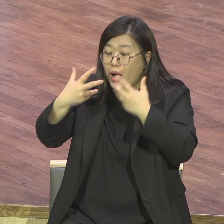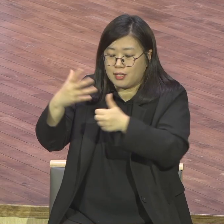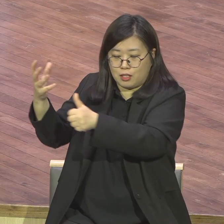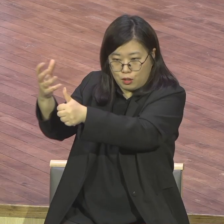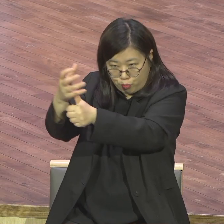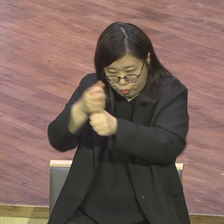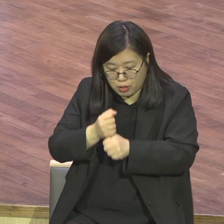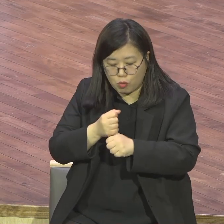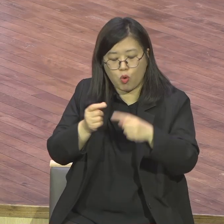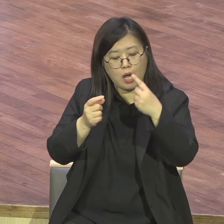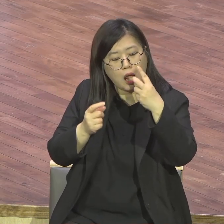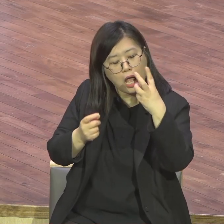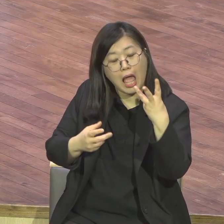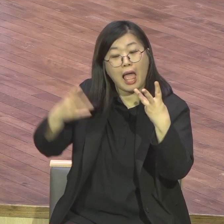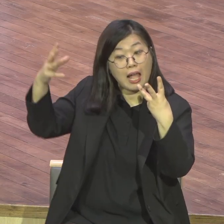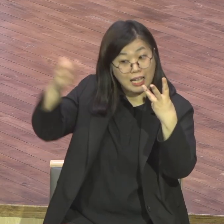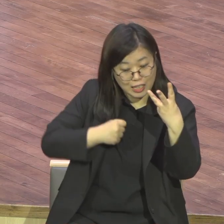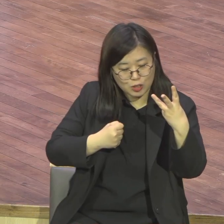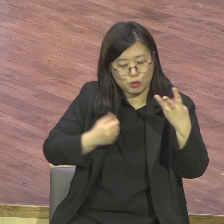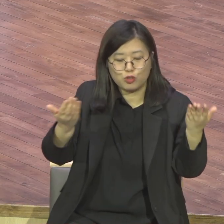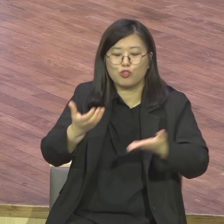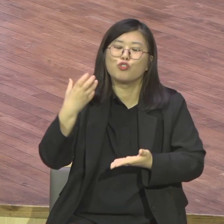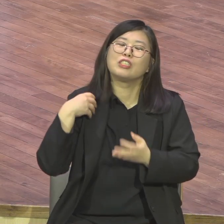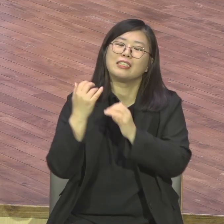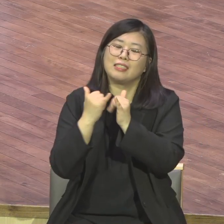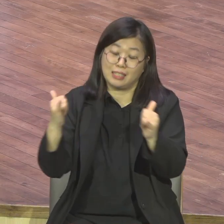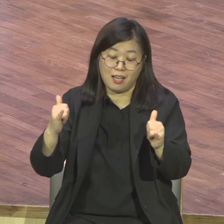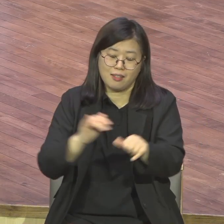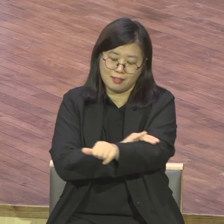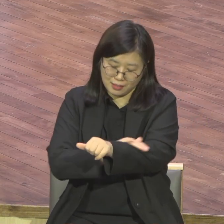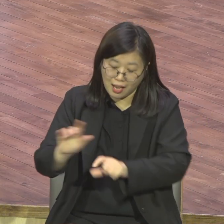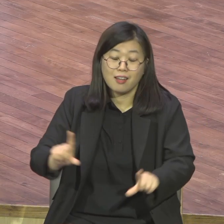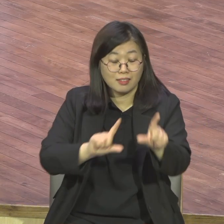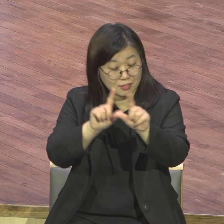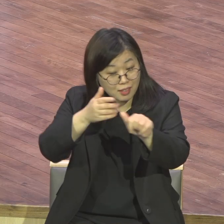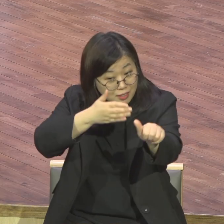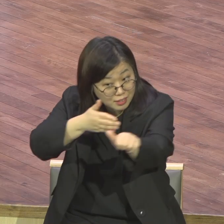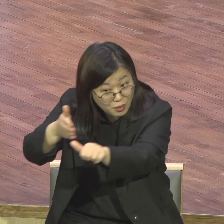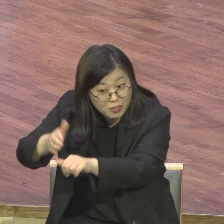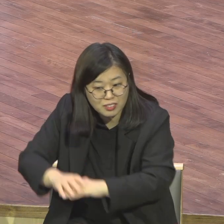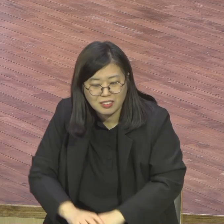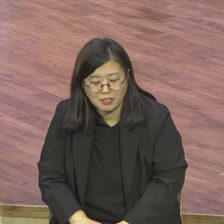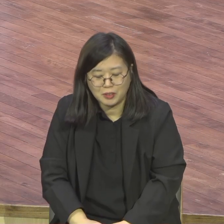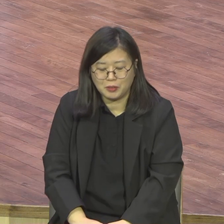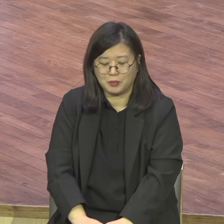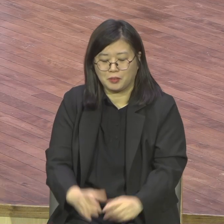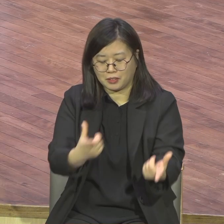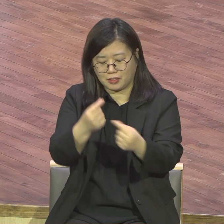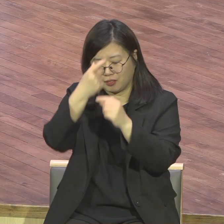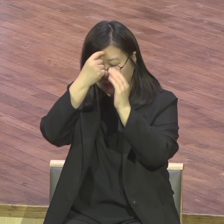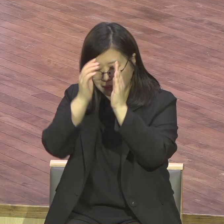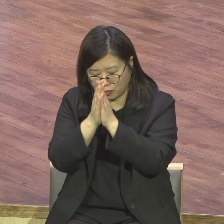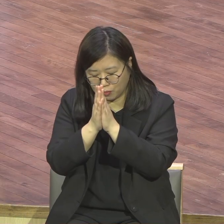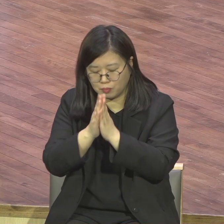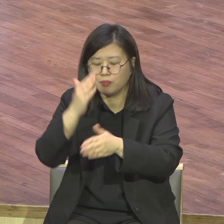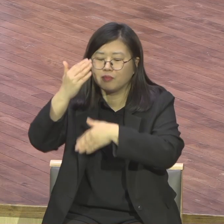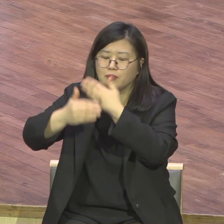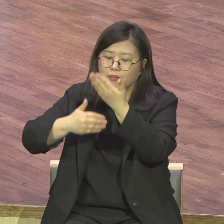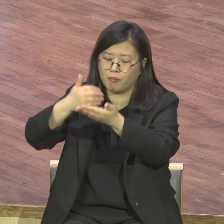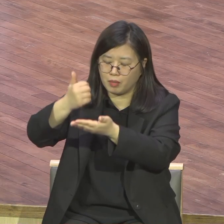감당하기를 제물으로 축복합니다 기도합시다 아버지 하나님 2022년 중직자의 나라를